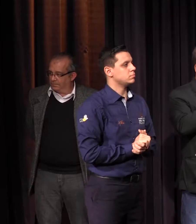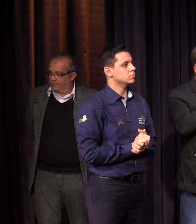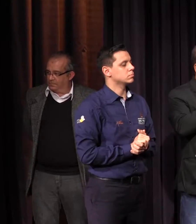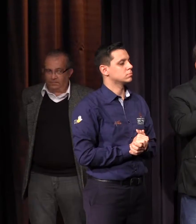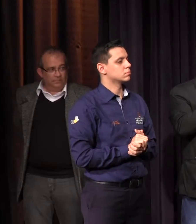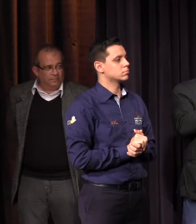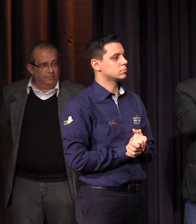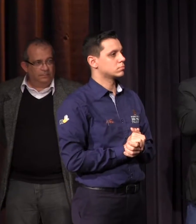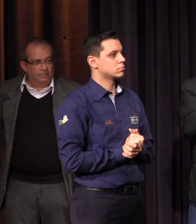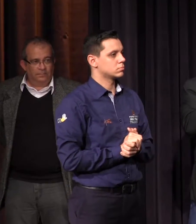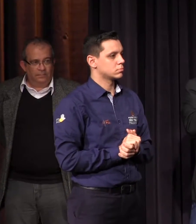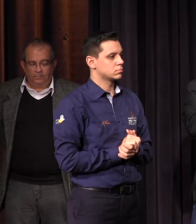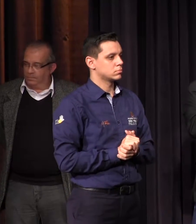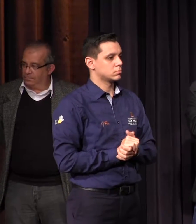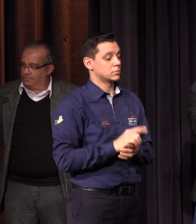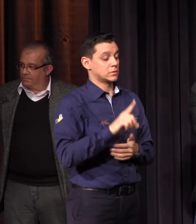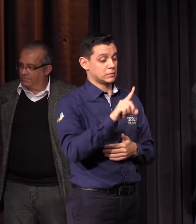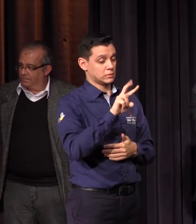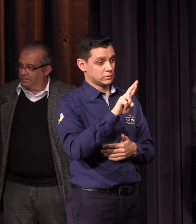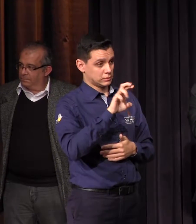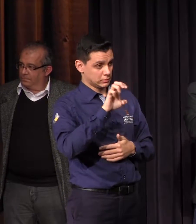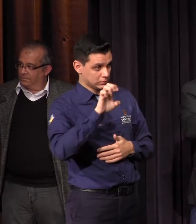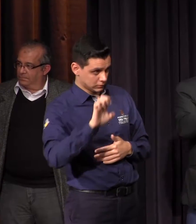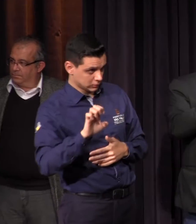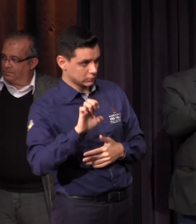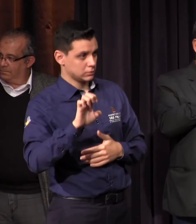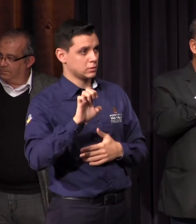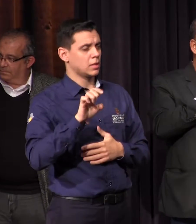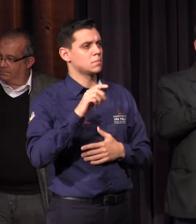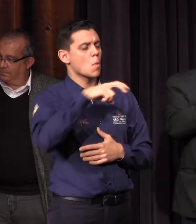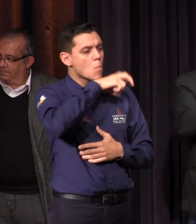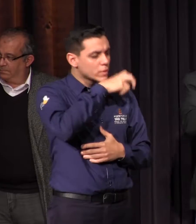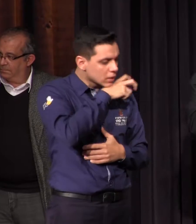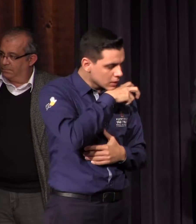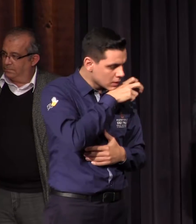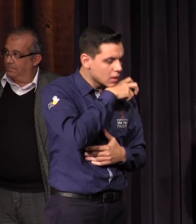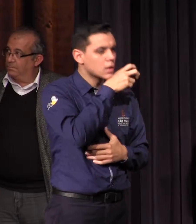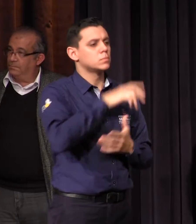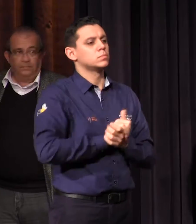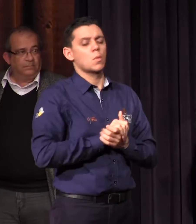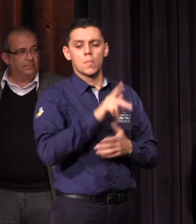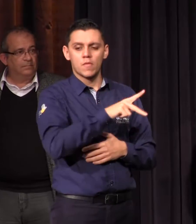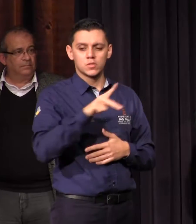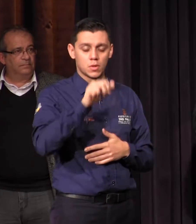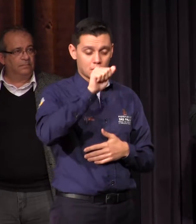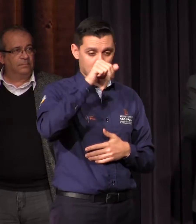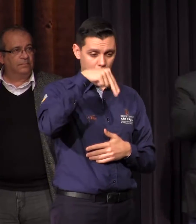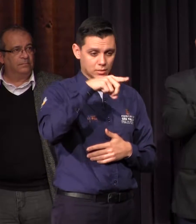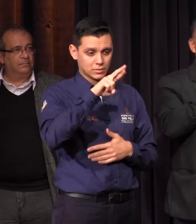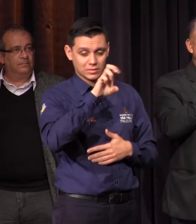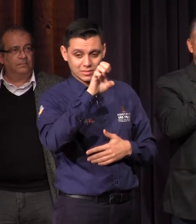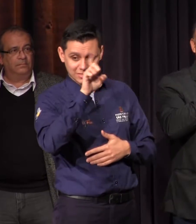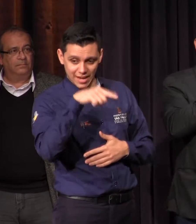pela diretoria regional diretoria de educação do butantã professor andré luiz bafômetro